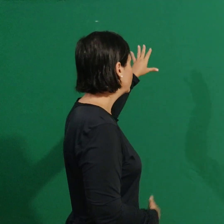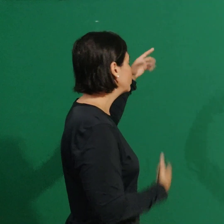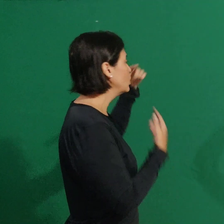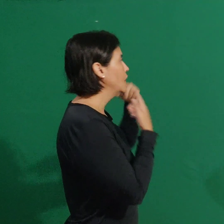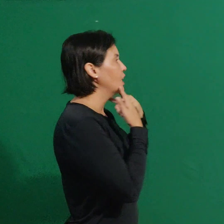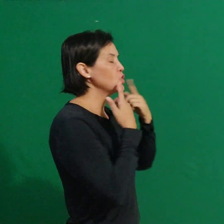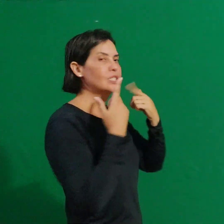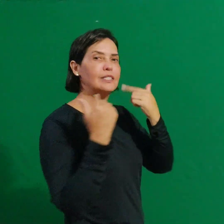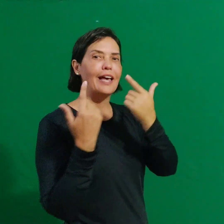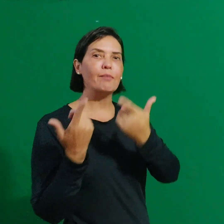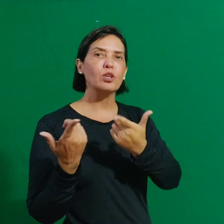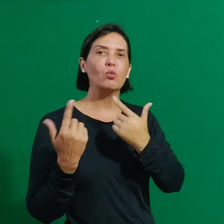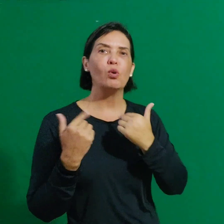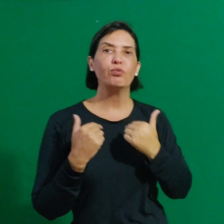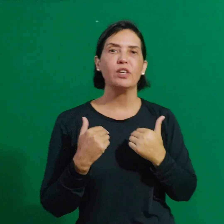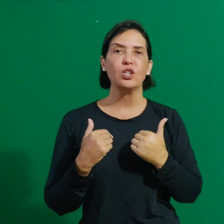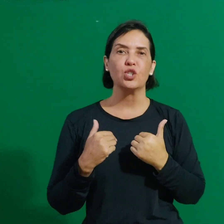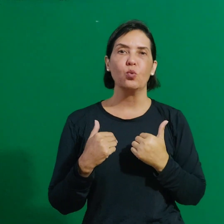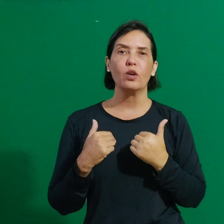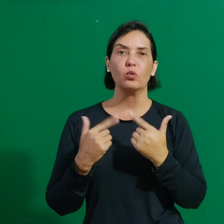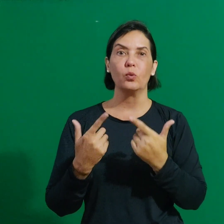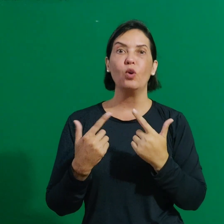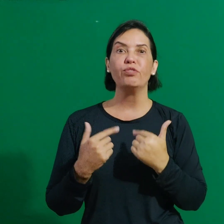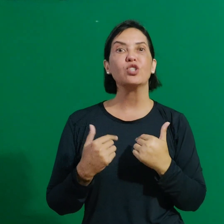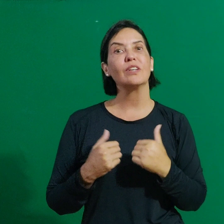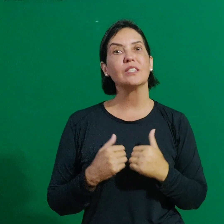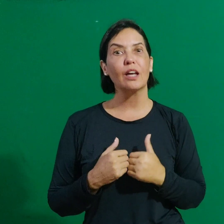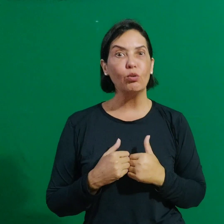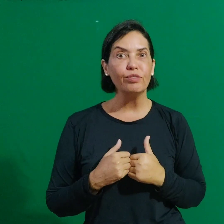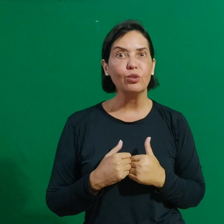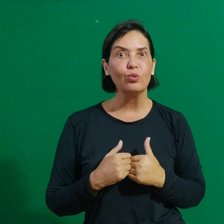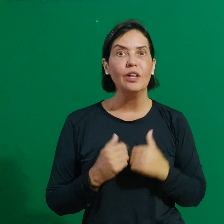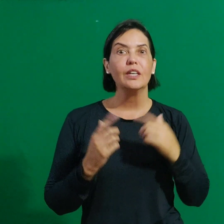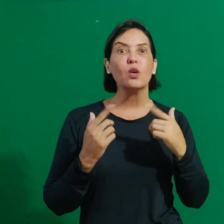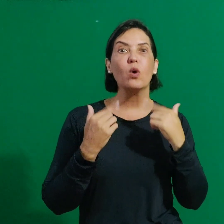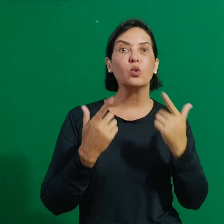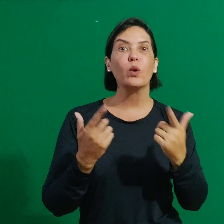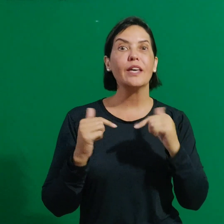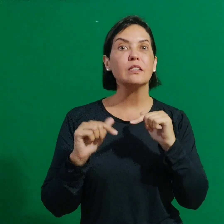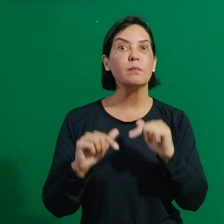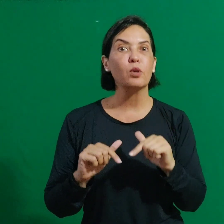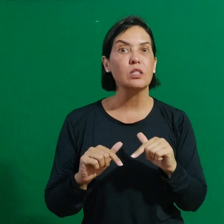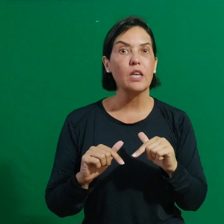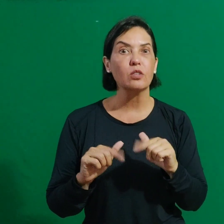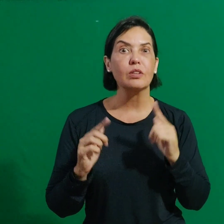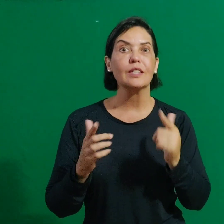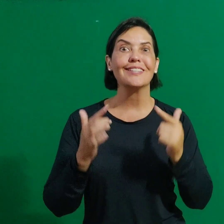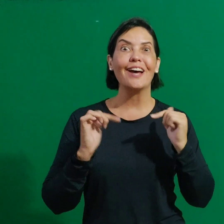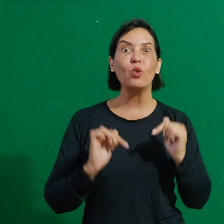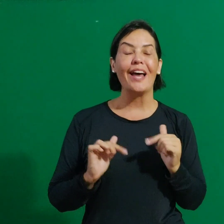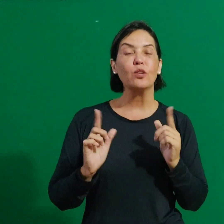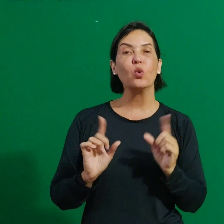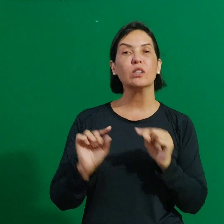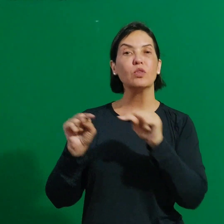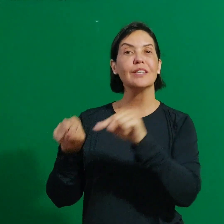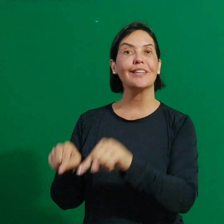conteúdo. A gente sabe que o ouvinte, o aluno, o ouvinte vai estar ouvindo, enquanto esse processo tem que ser anulado quando você